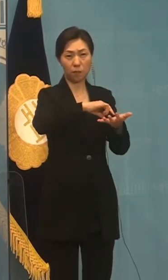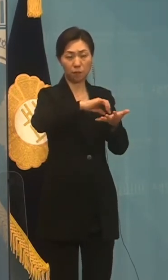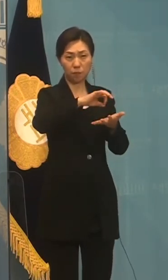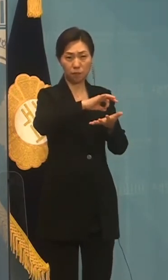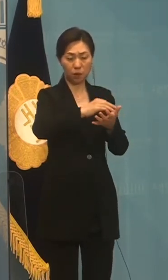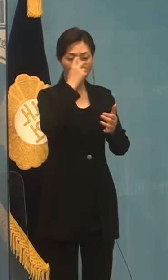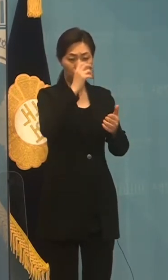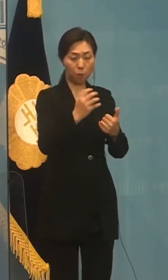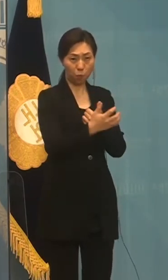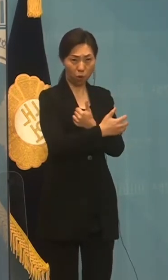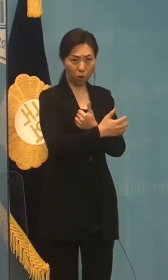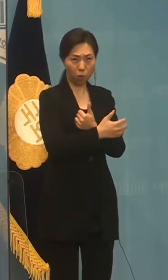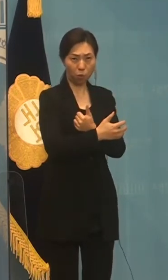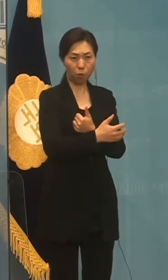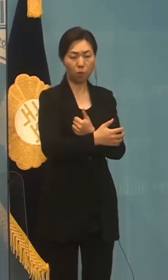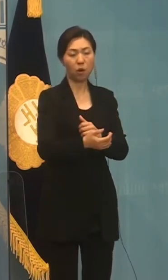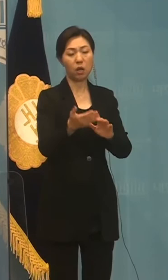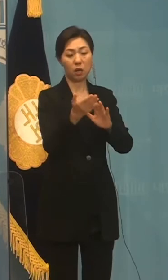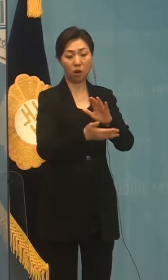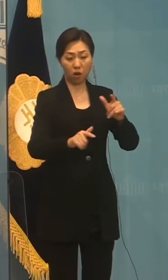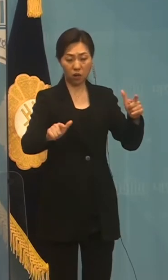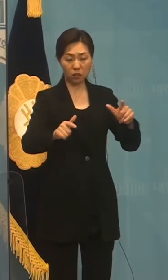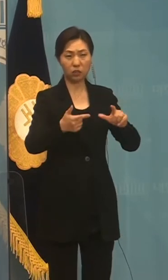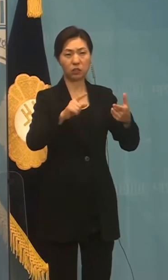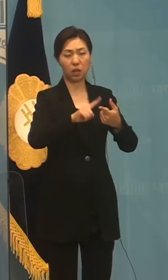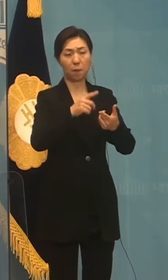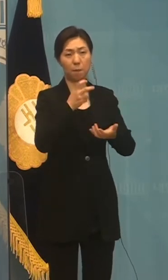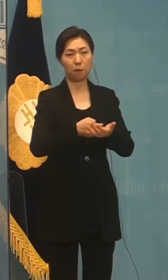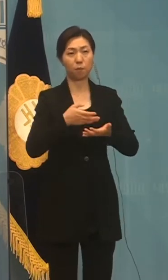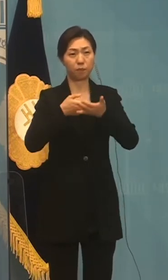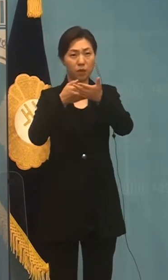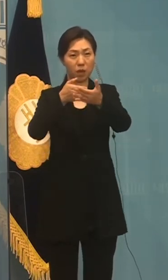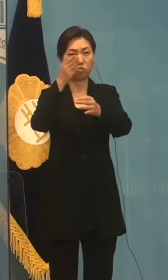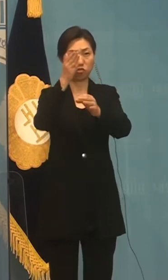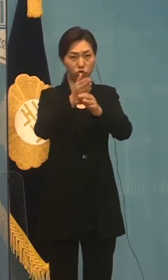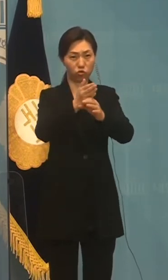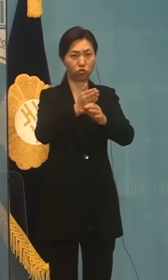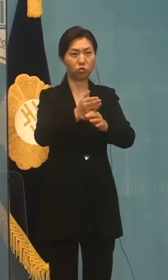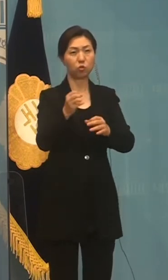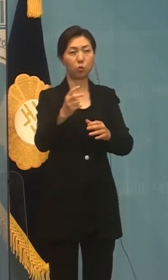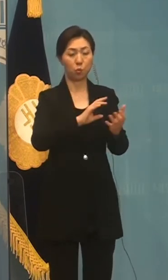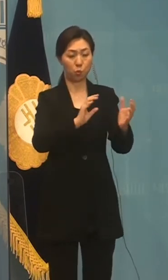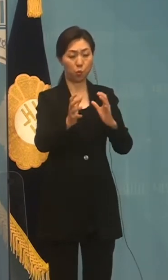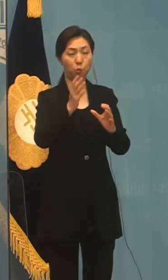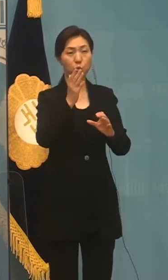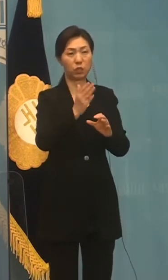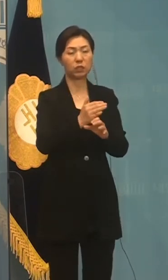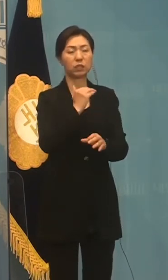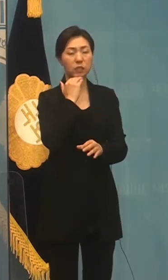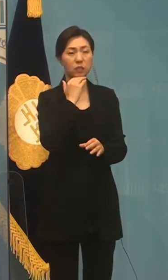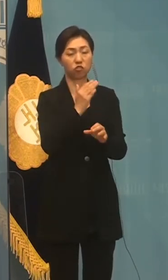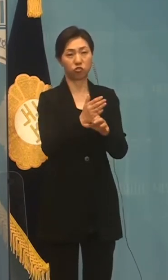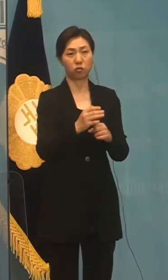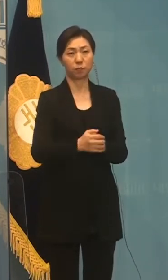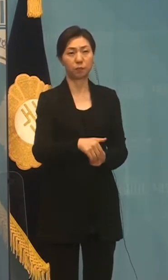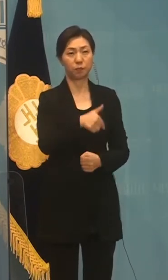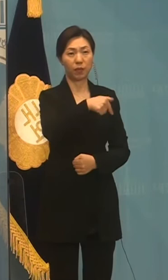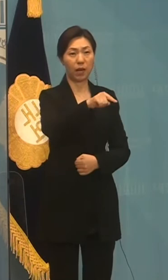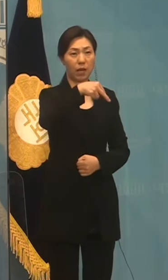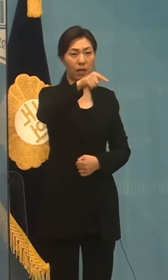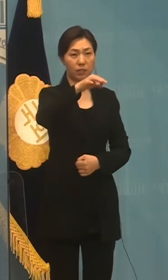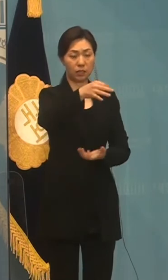있는 법안들이 몇 건 발의되어 있고 논의를 앞두고 있습니다. 가상자산